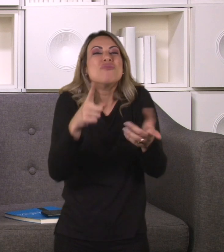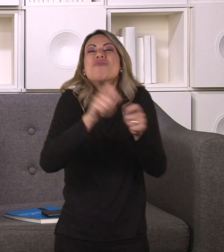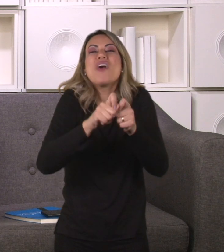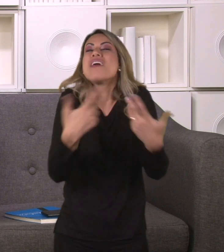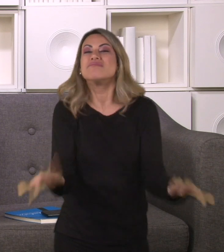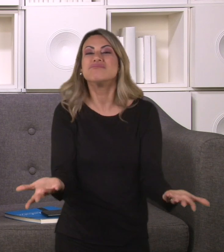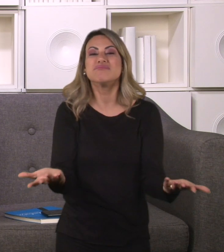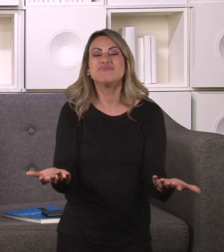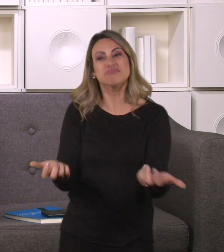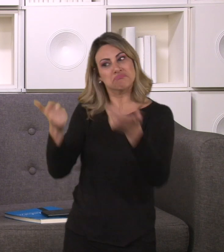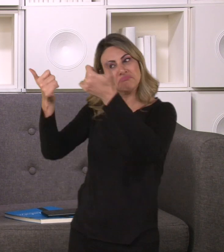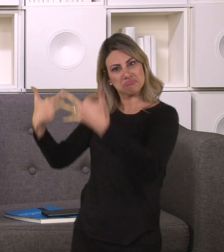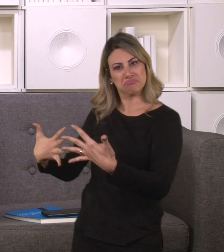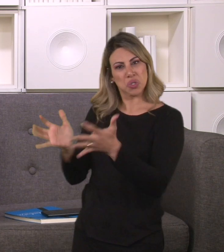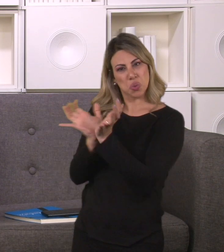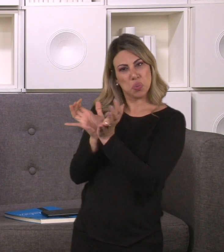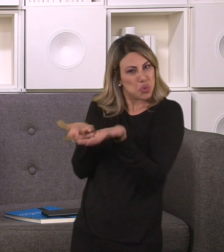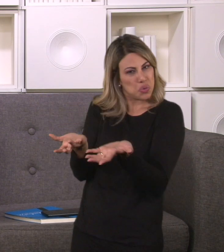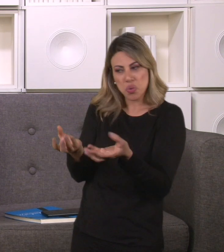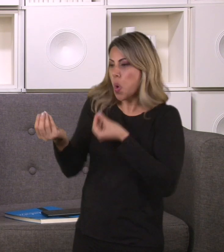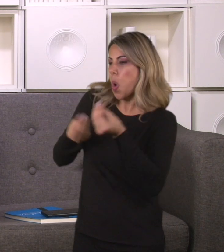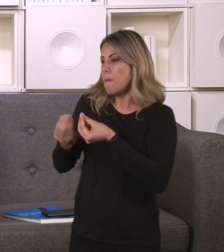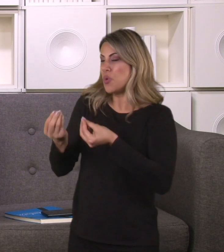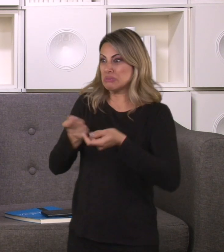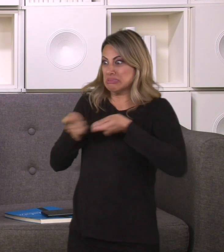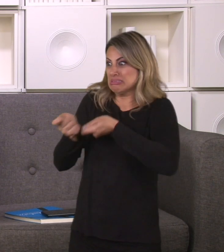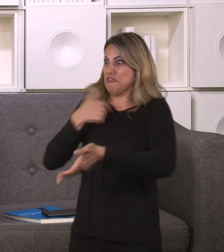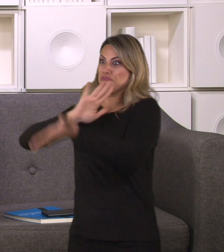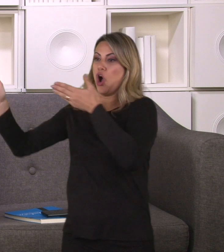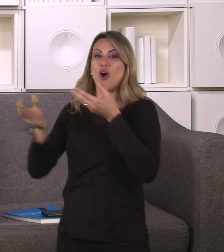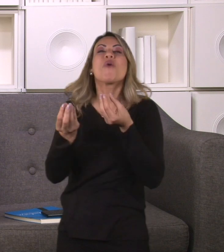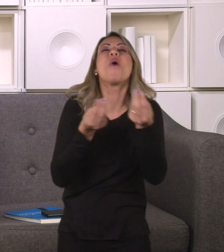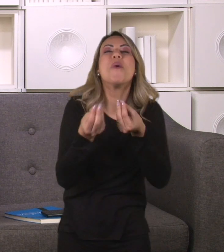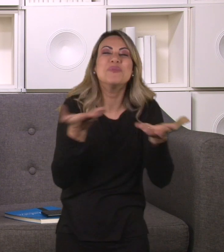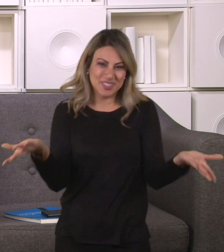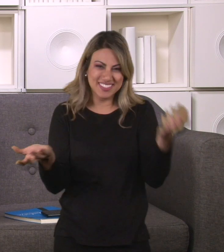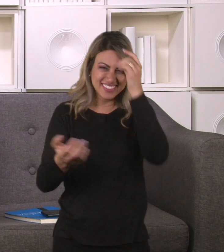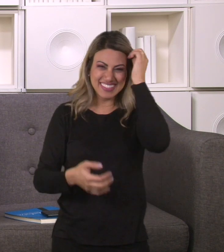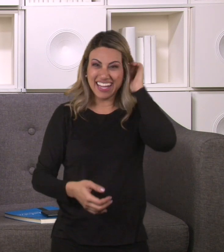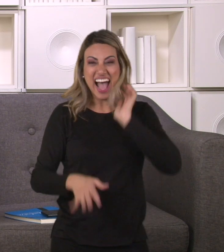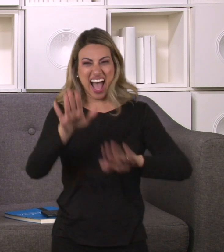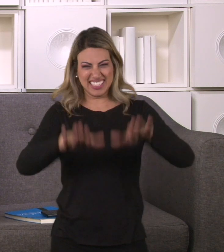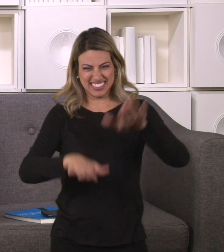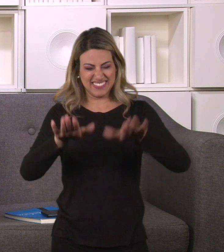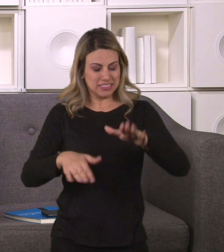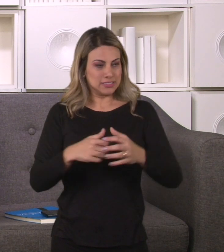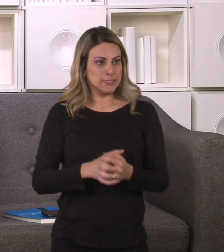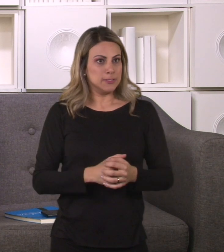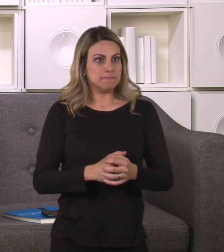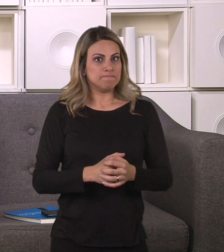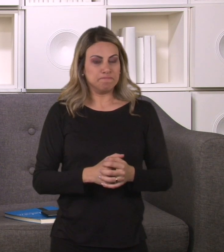você encontrou, como é que você foge da tentação? Quando você está diante de situações em que você tem que